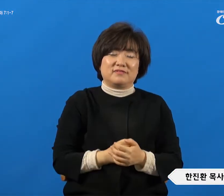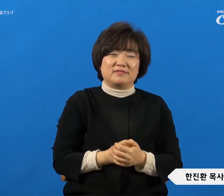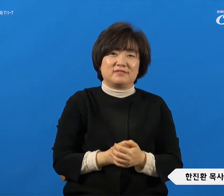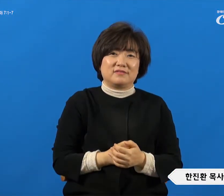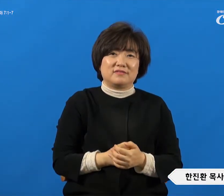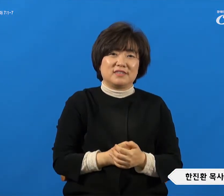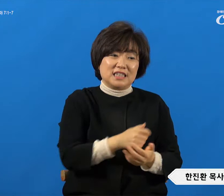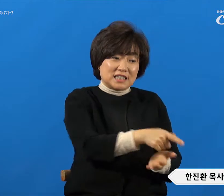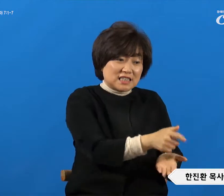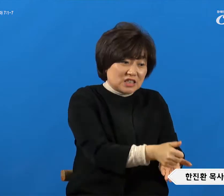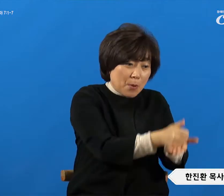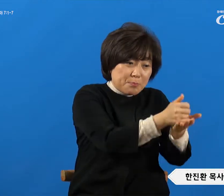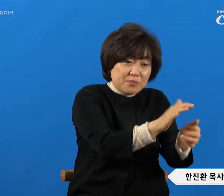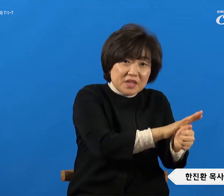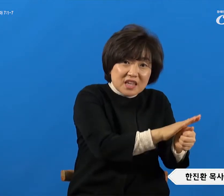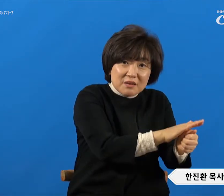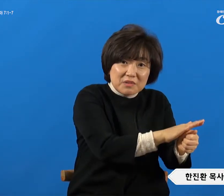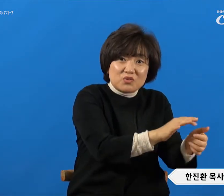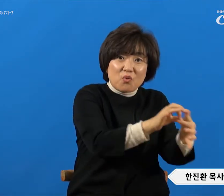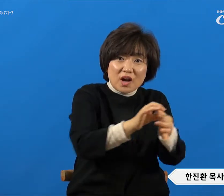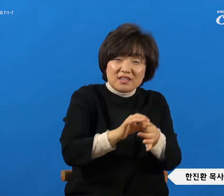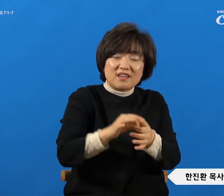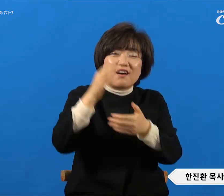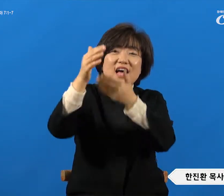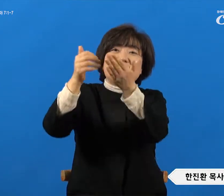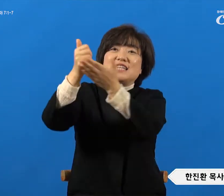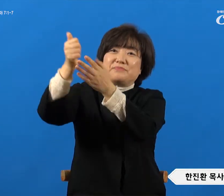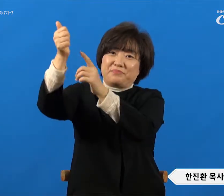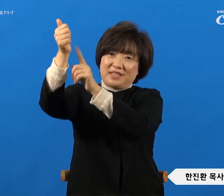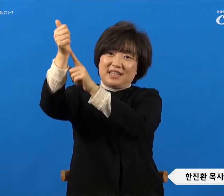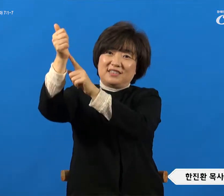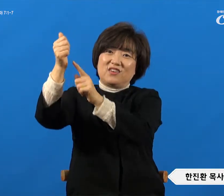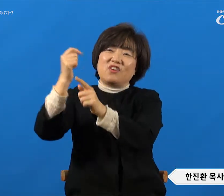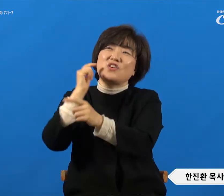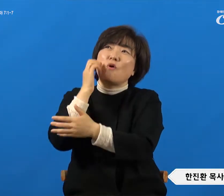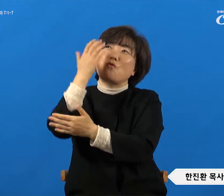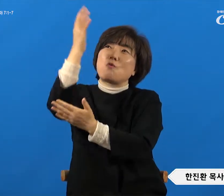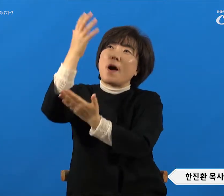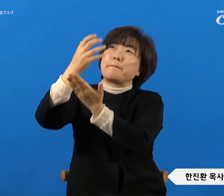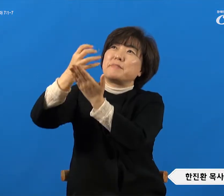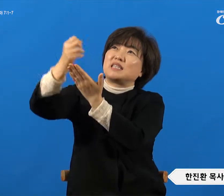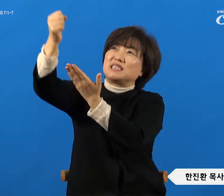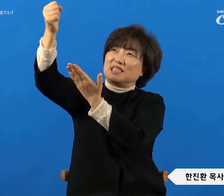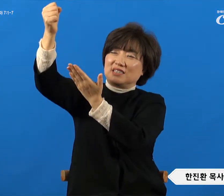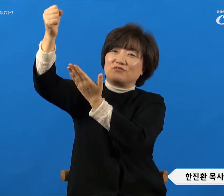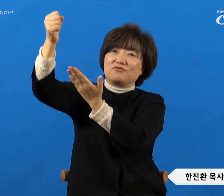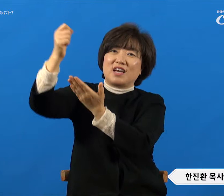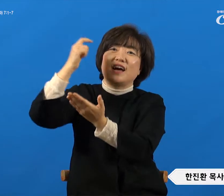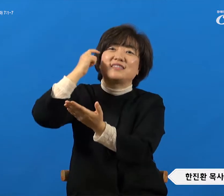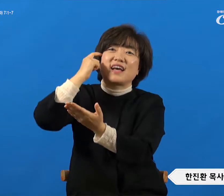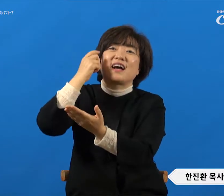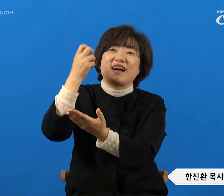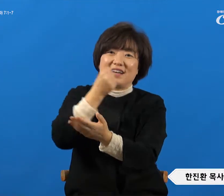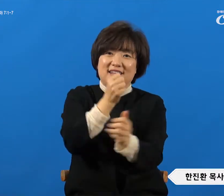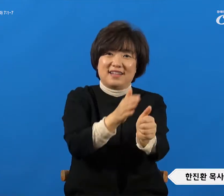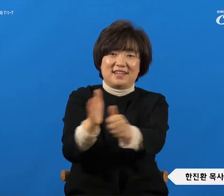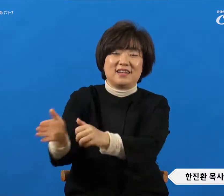그러나 그 섬김을 통해서 하나님께서 한없는 영광을 받으신다는 사실을